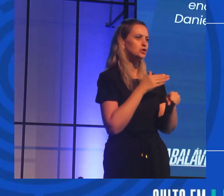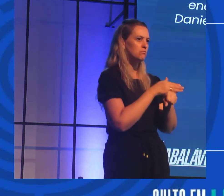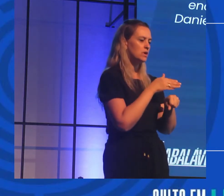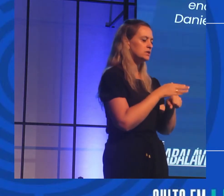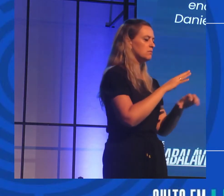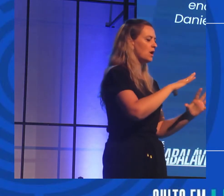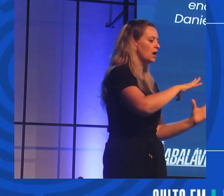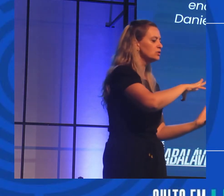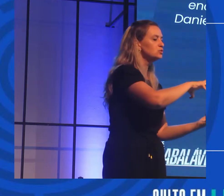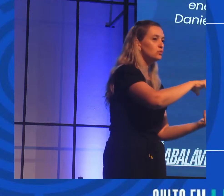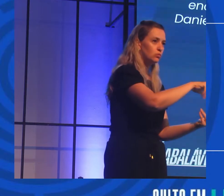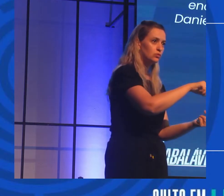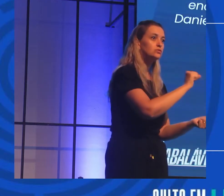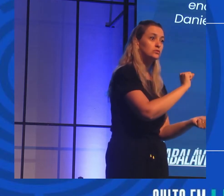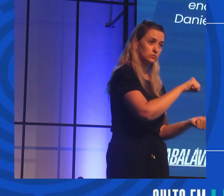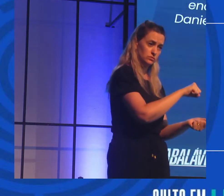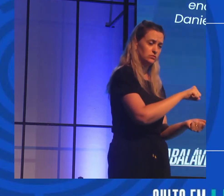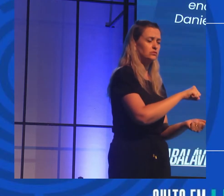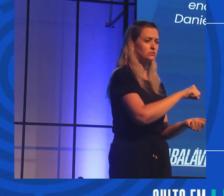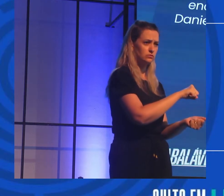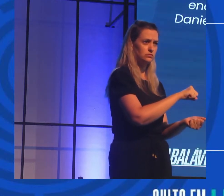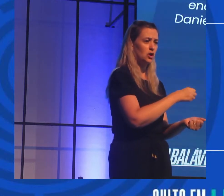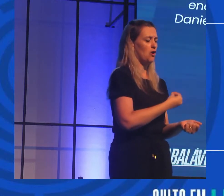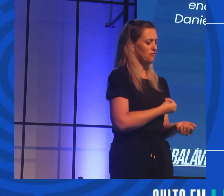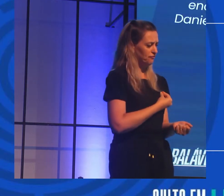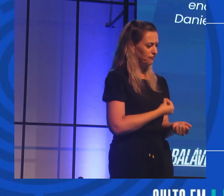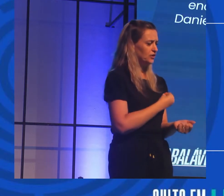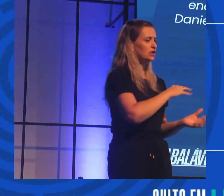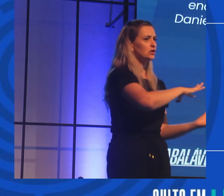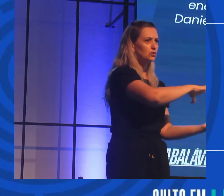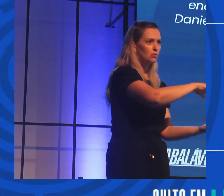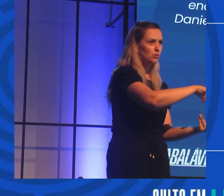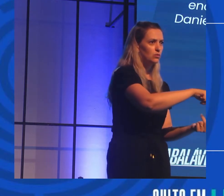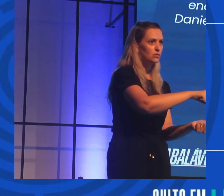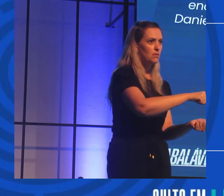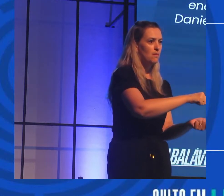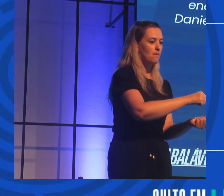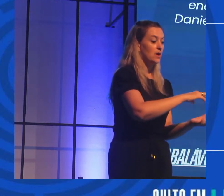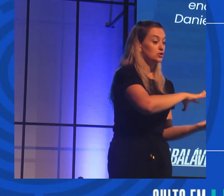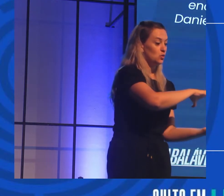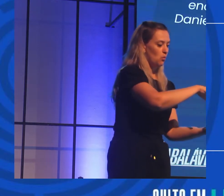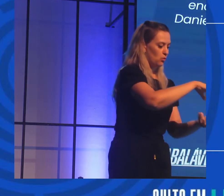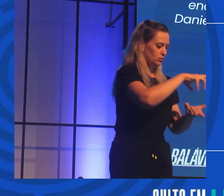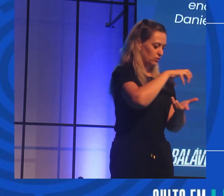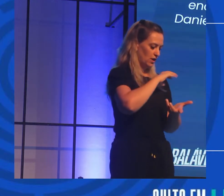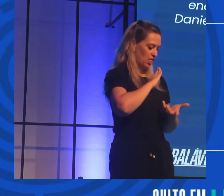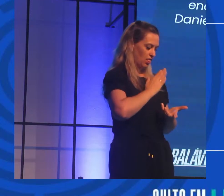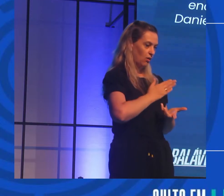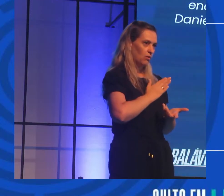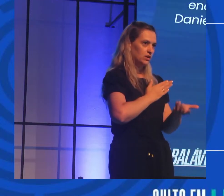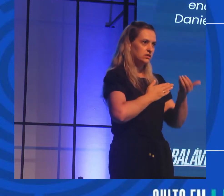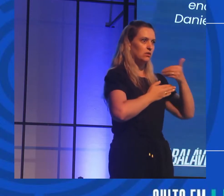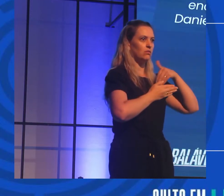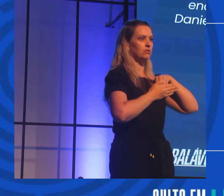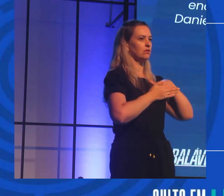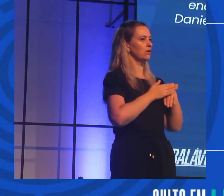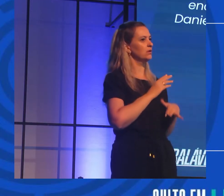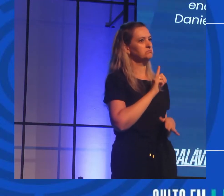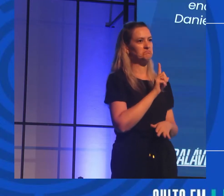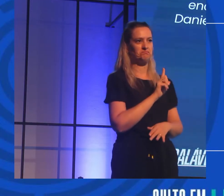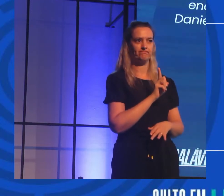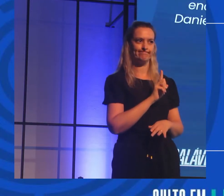você. Você pode ser pressionado nesse mundo, você pode ser tentado ser coagido nesse mundo, mas você pode